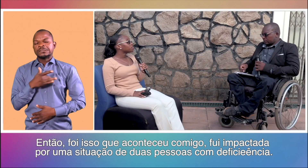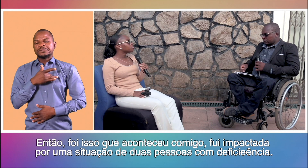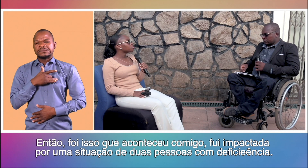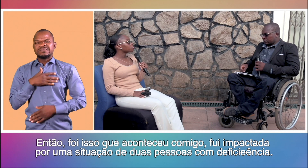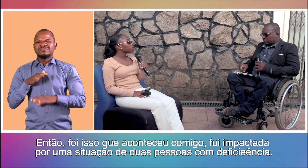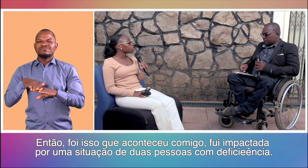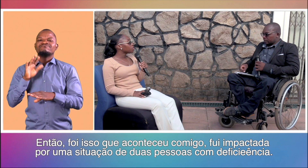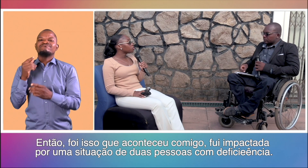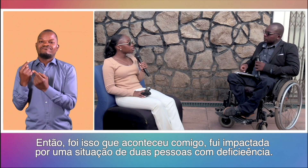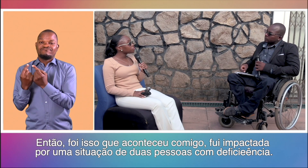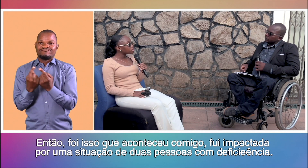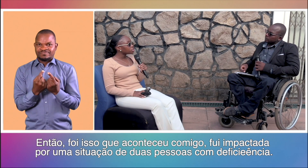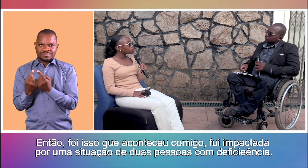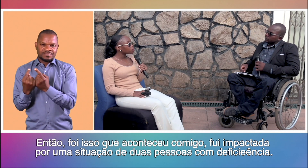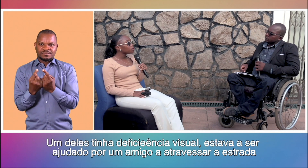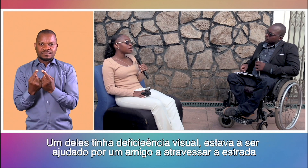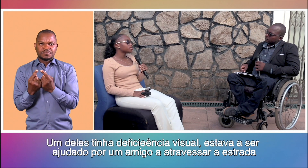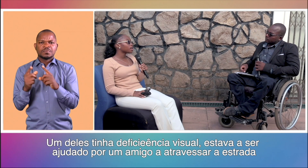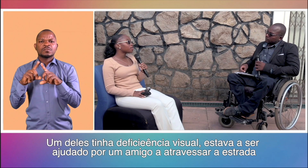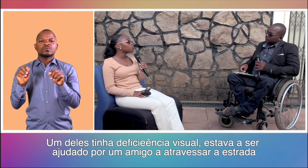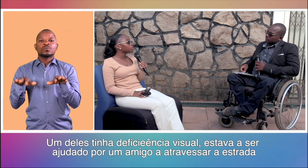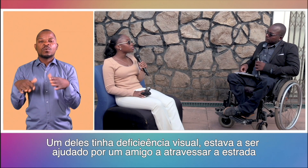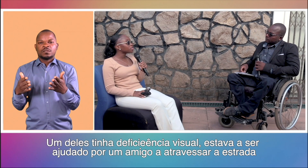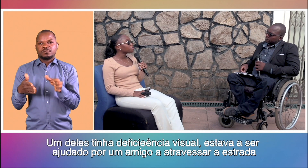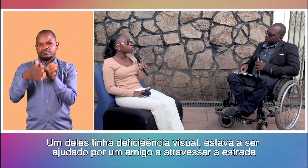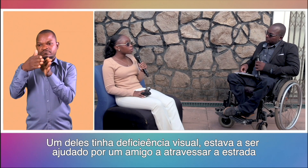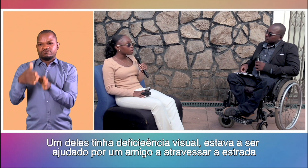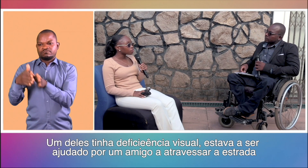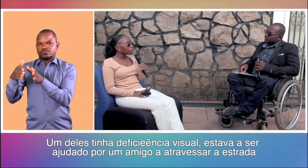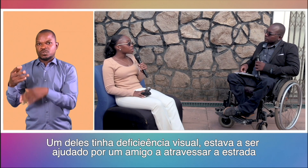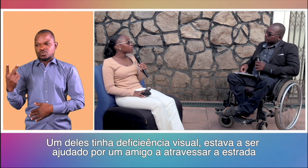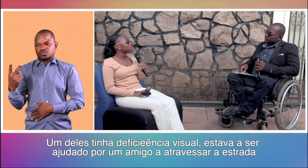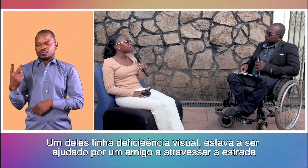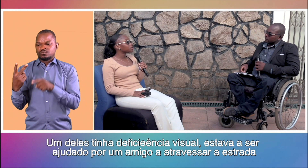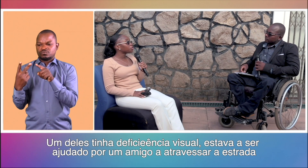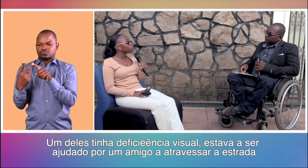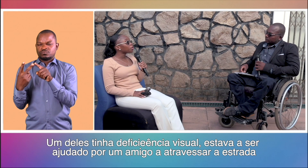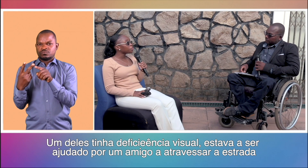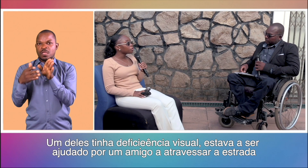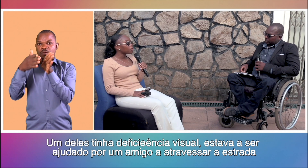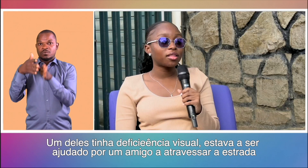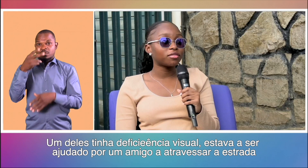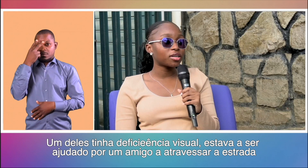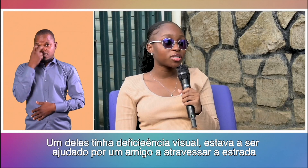de dois deficientes. Um deles era um deficiente visual que estava a ser ajudado por um amigo a atravessar a